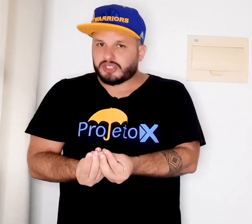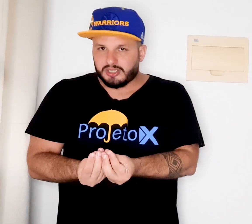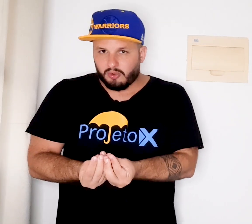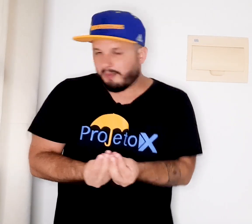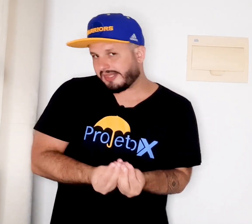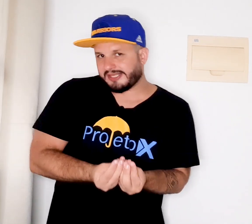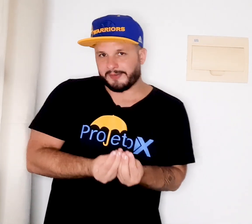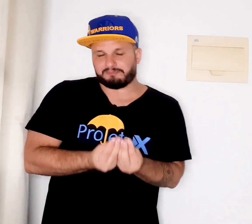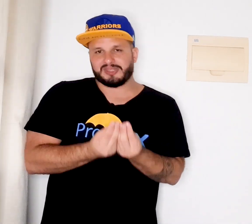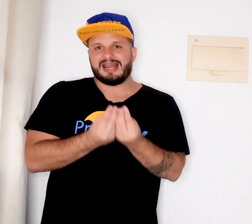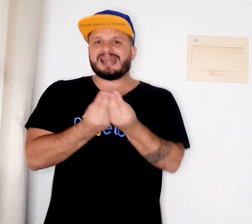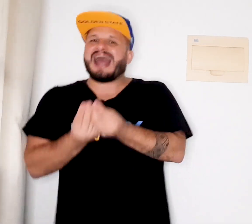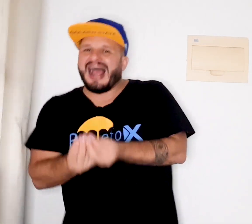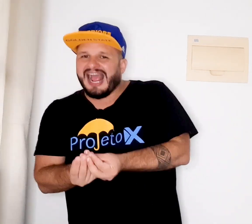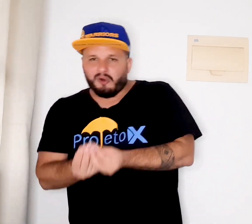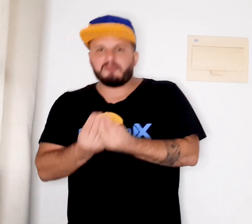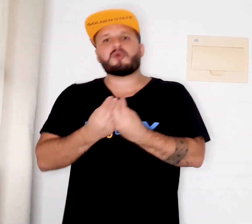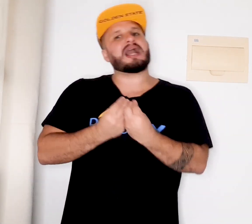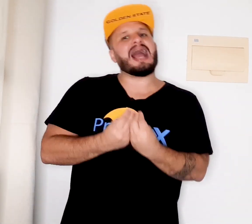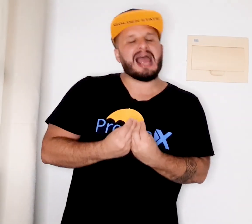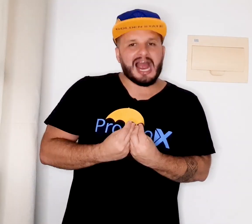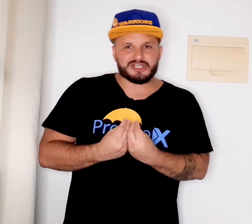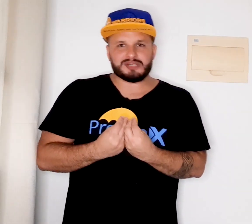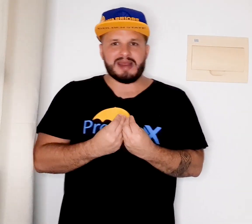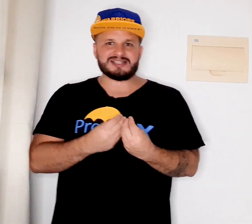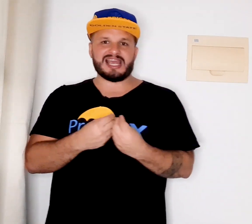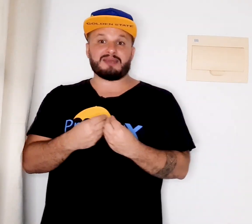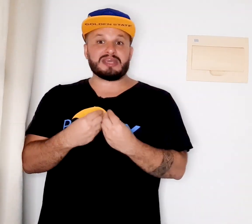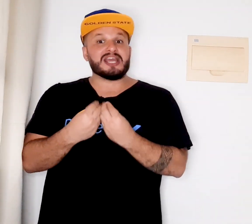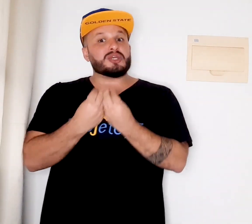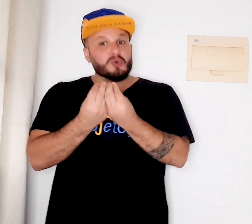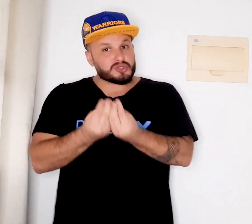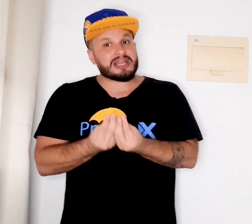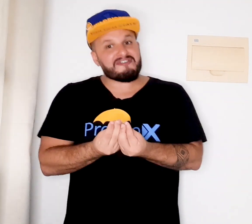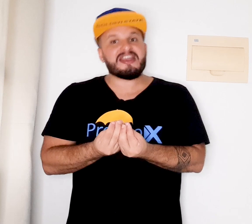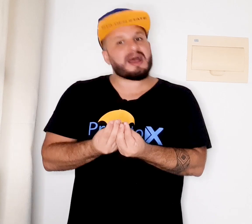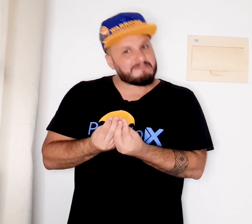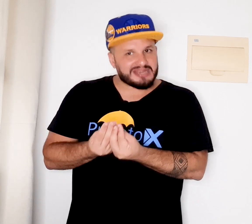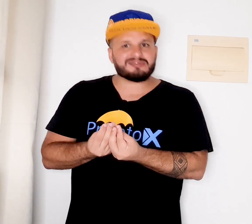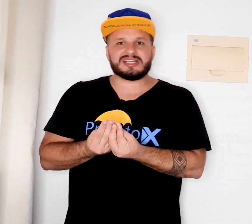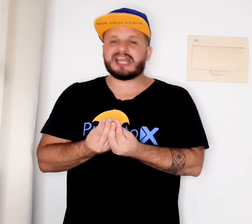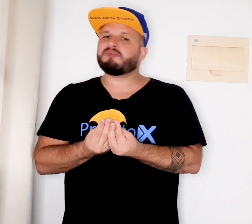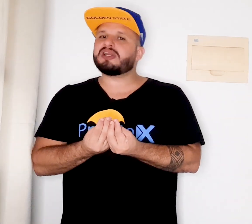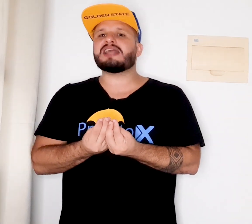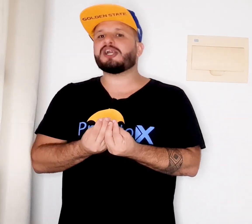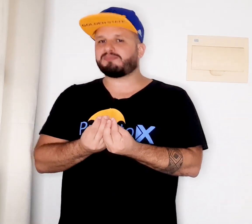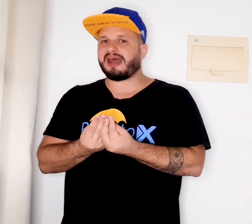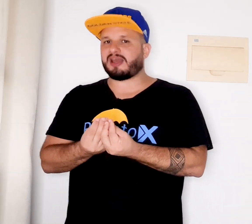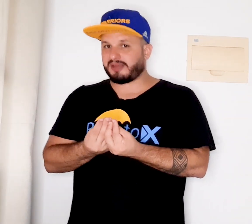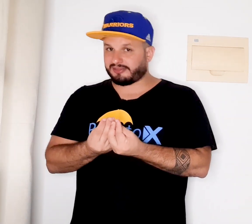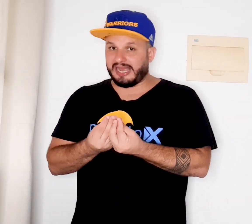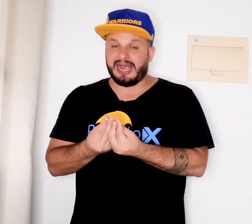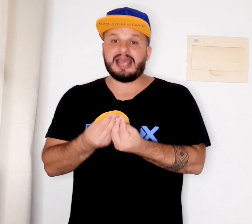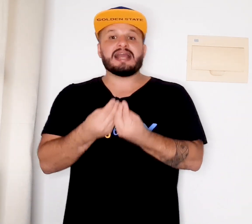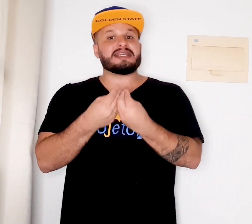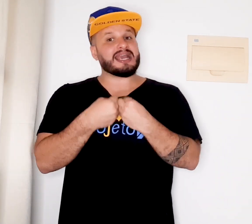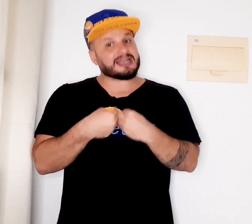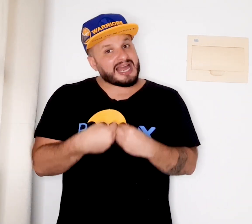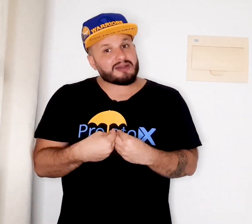possivelmente cometeram. Lá, como cá, a gente percebe que o uso da ferramenta da imunidade parlamentar, que é claro,